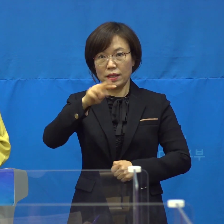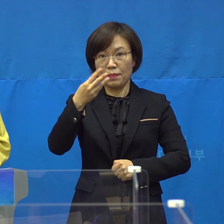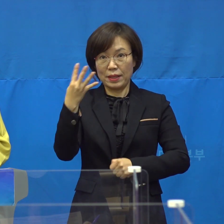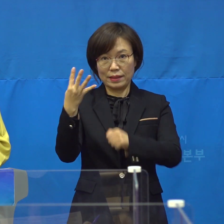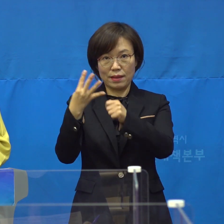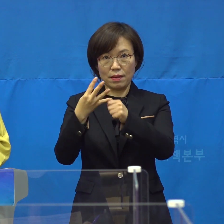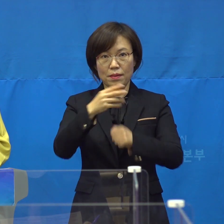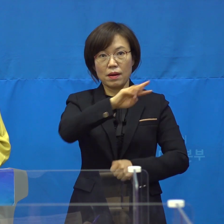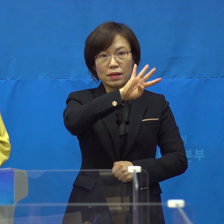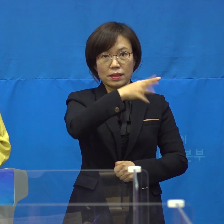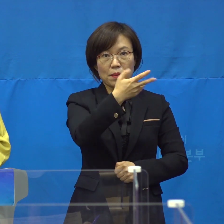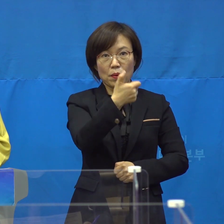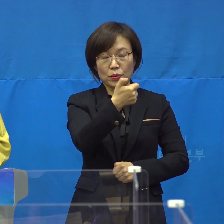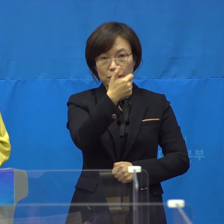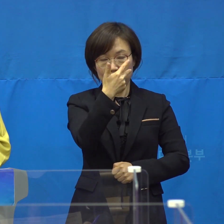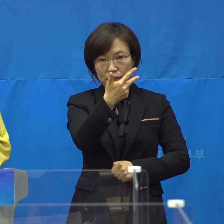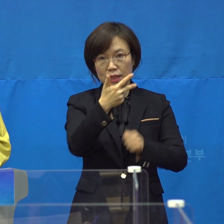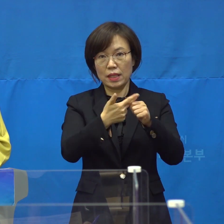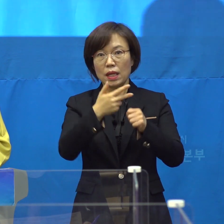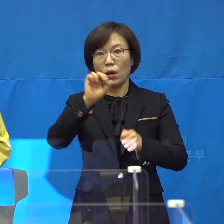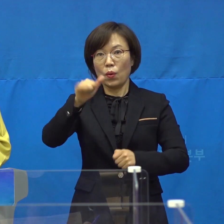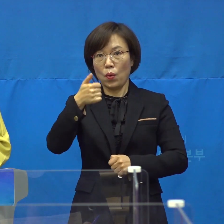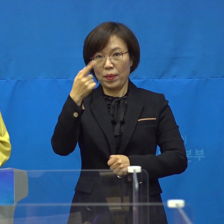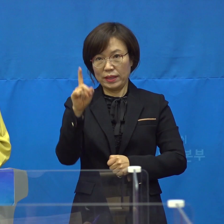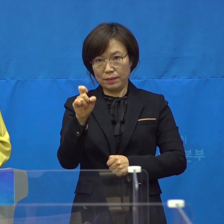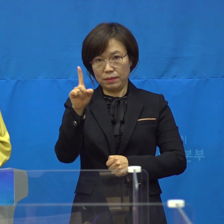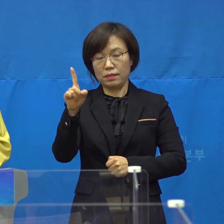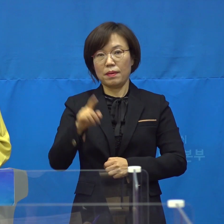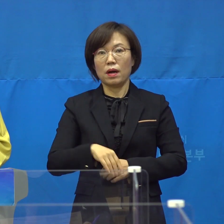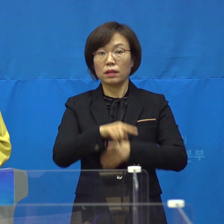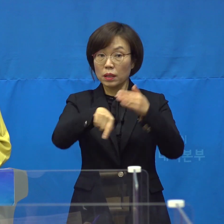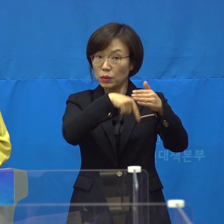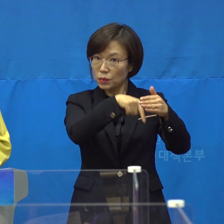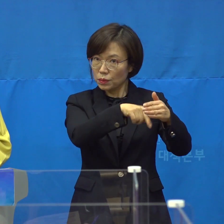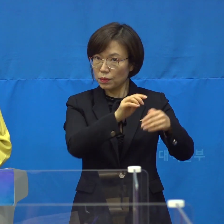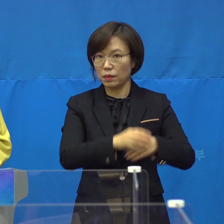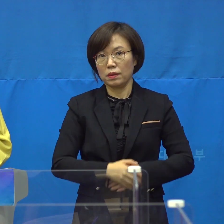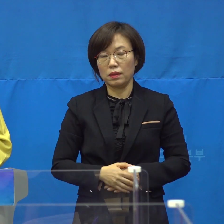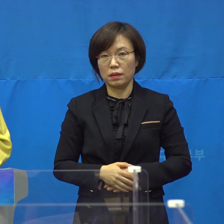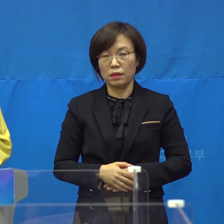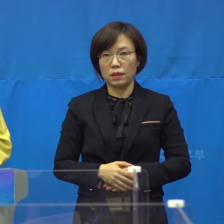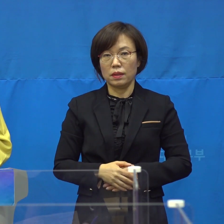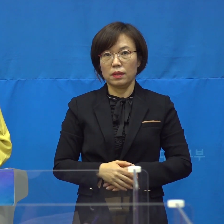304번, 457번, 511번입니다. 이 중에서